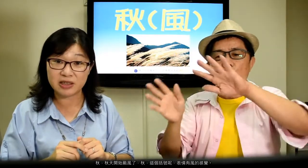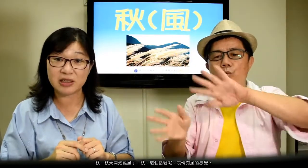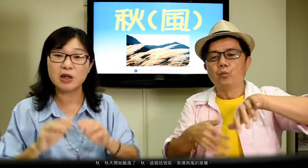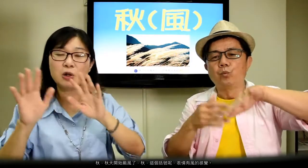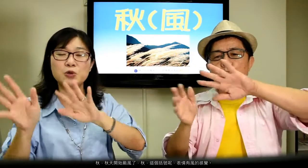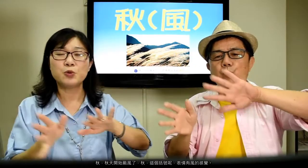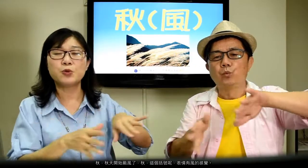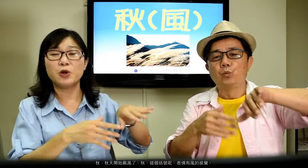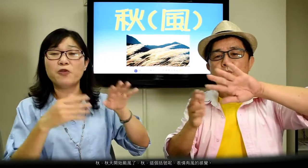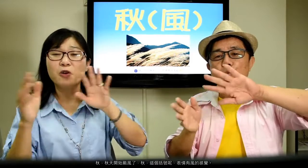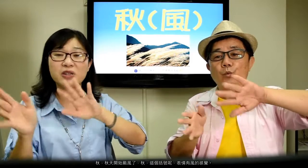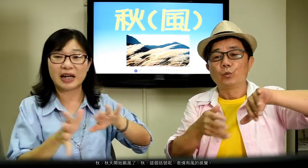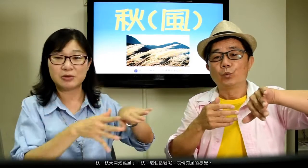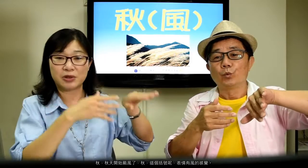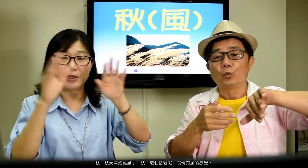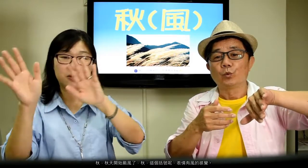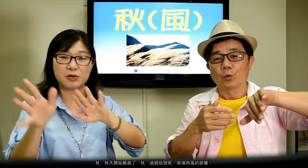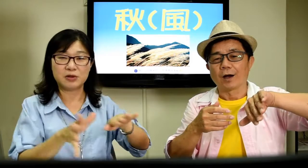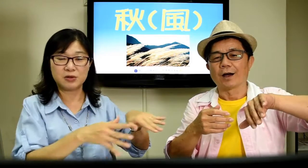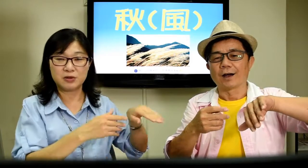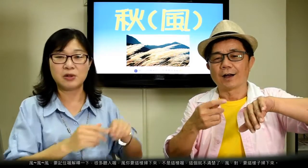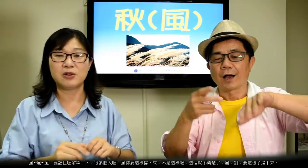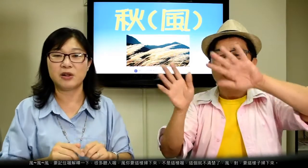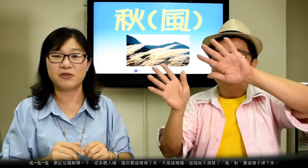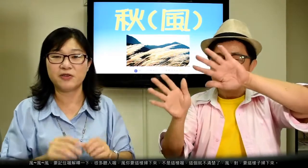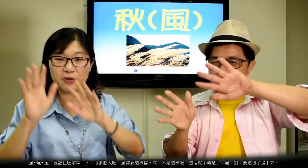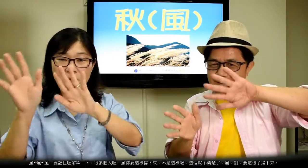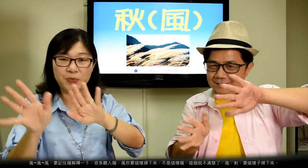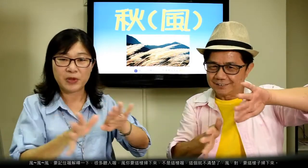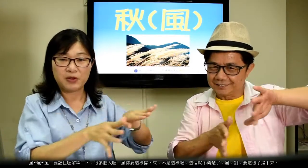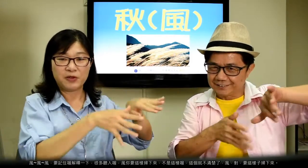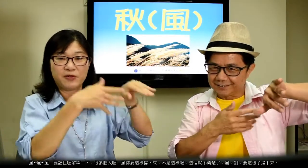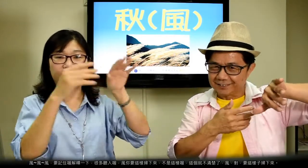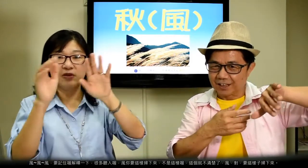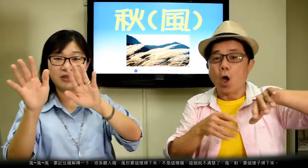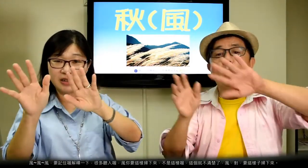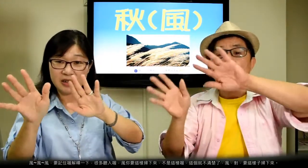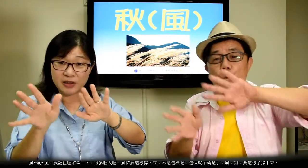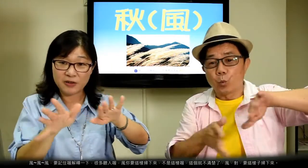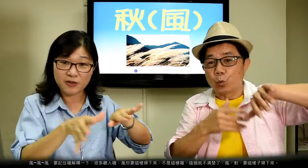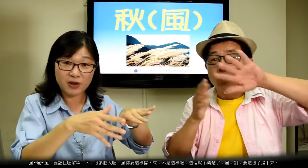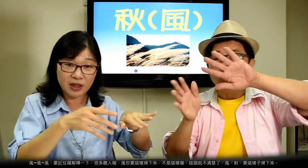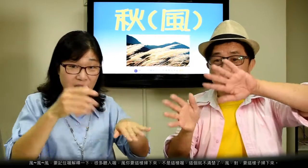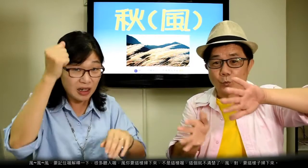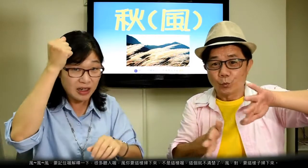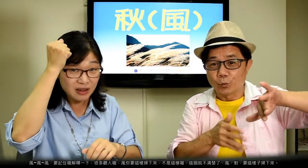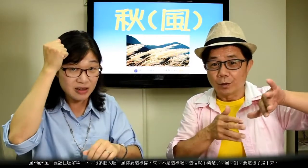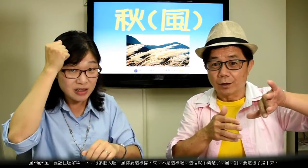情有风的感觉。风，风，风，要记